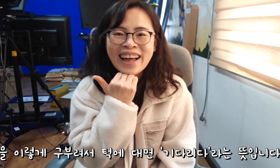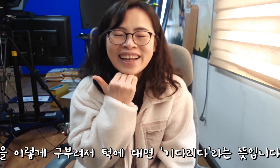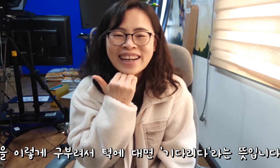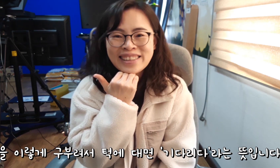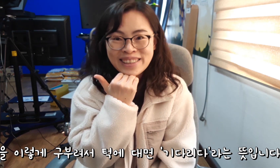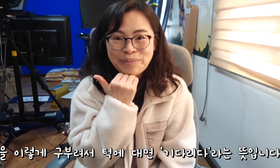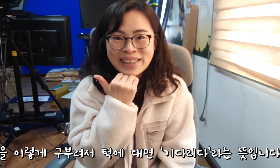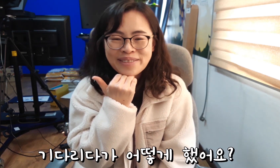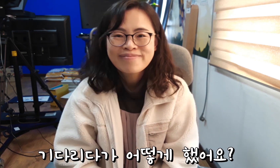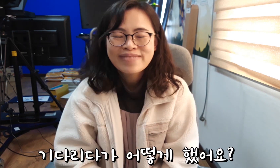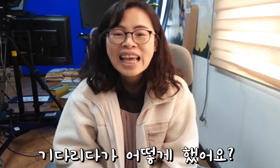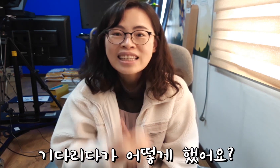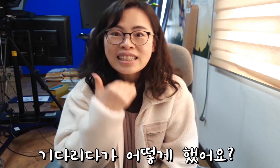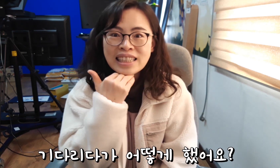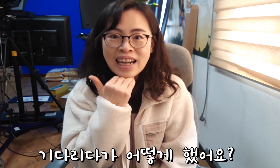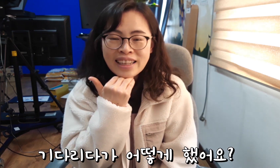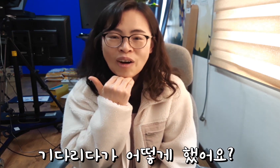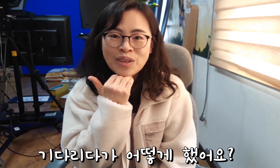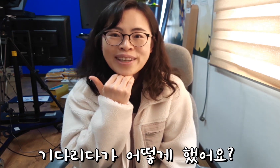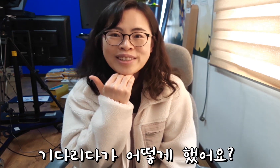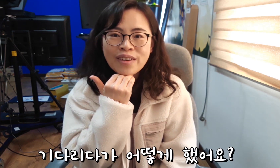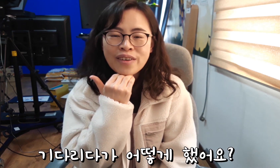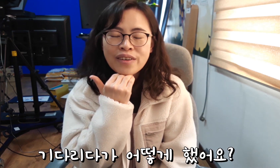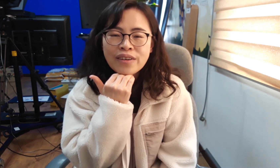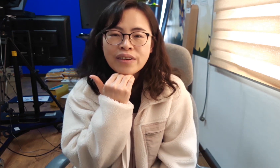라는 뜻입니다. 그래서 기다리다 어떻게 했어요?